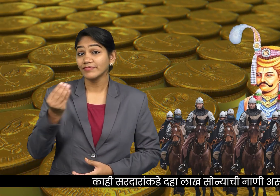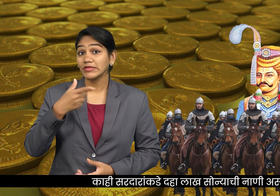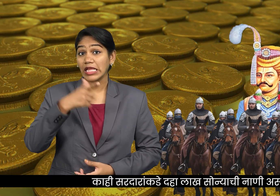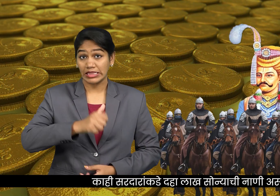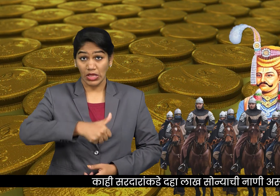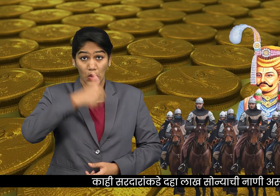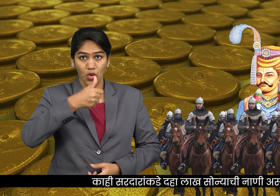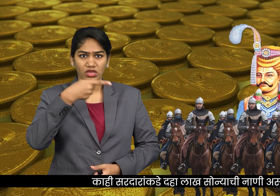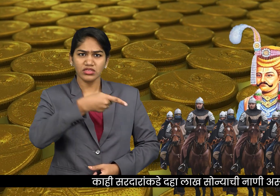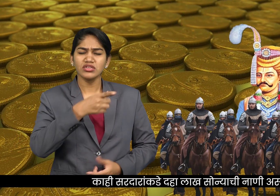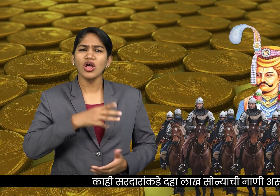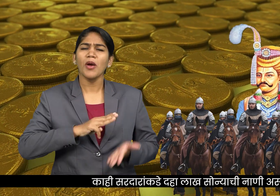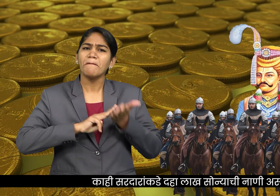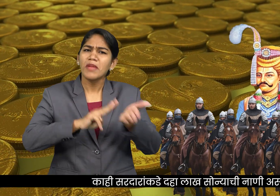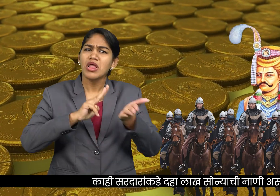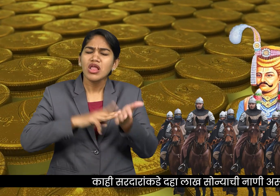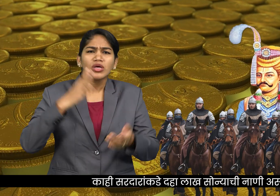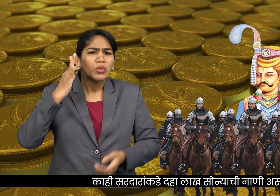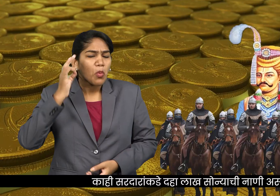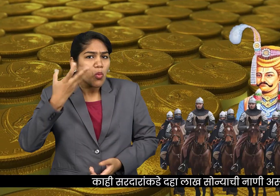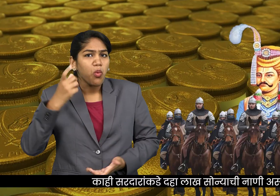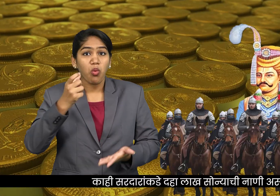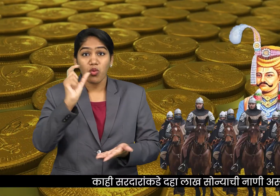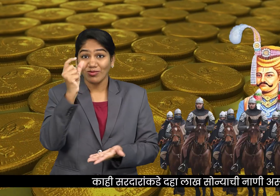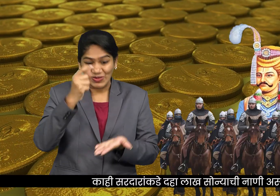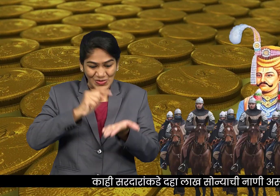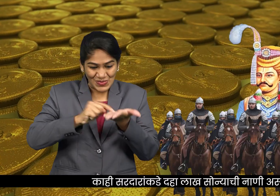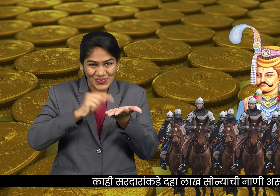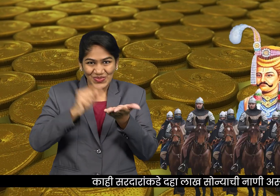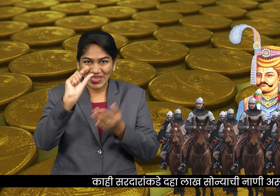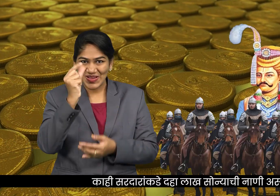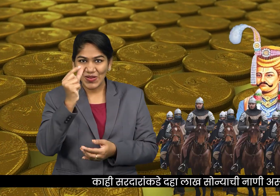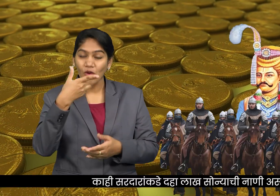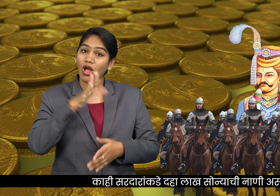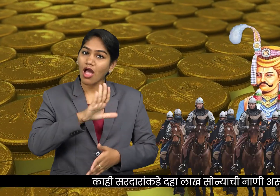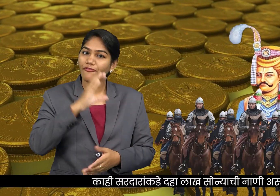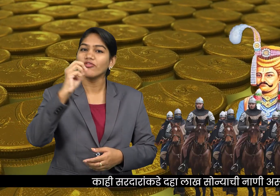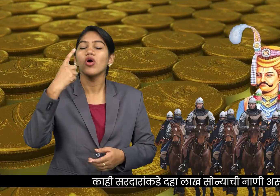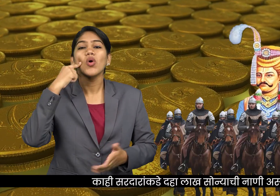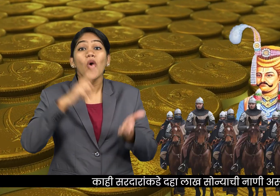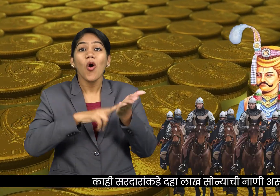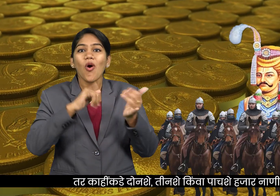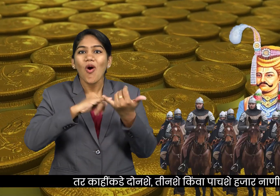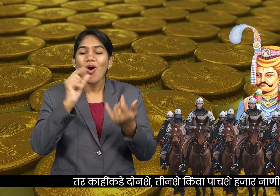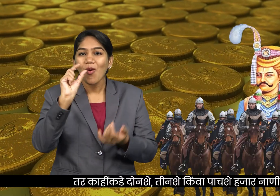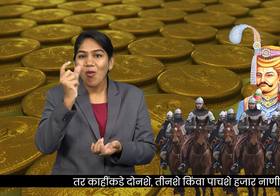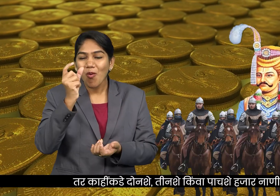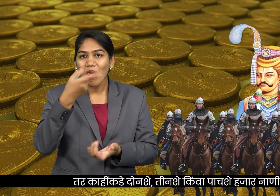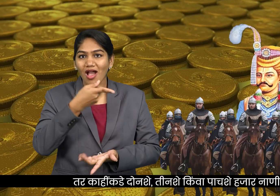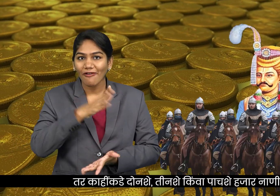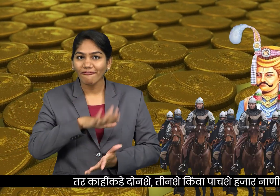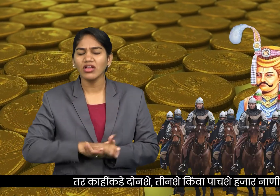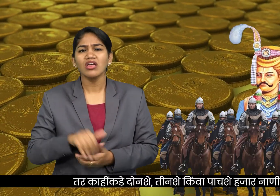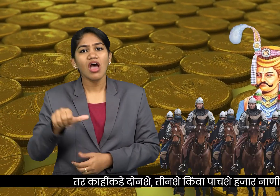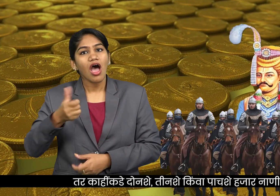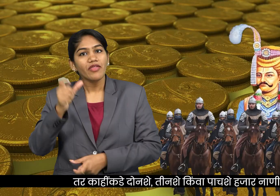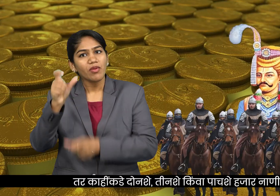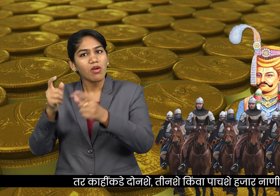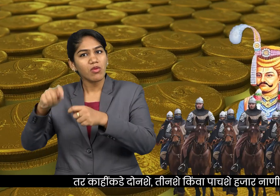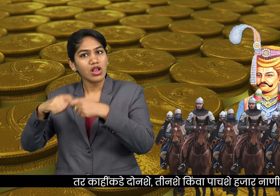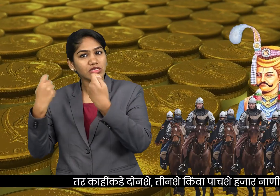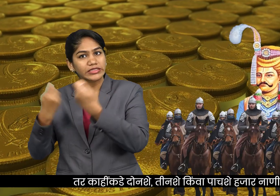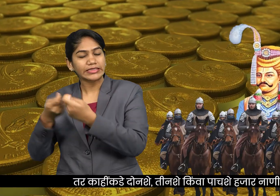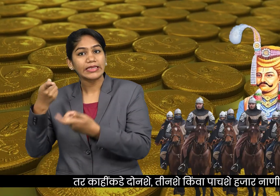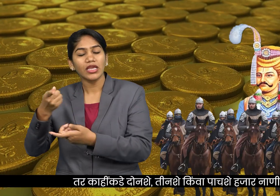काही सरदारांकडे 10 लाख सैन्याची नाणी असतात, तर काहीकडे